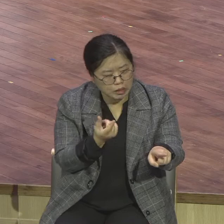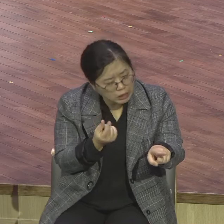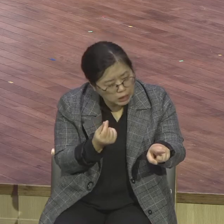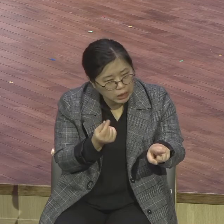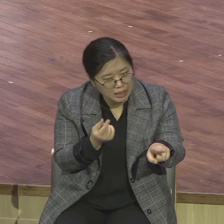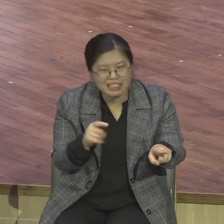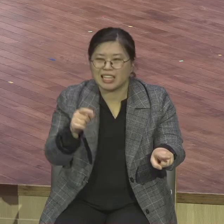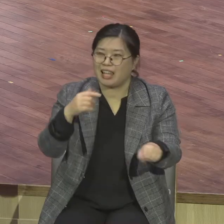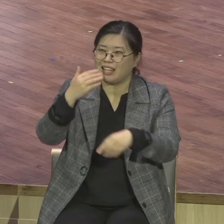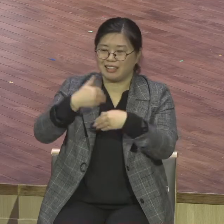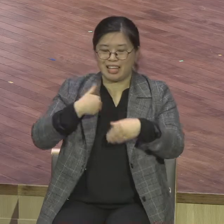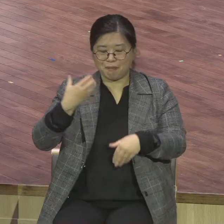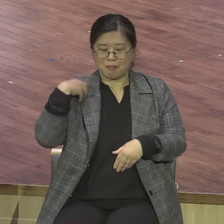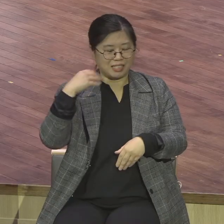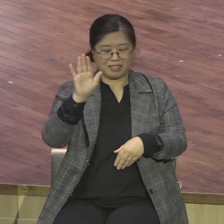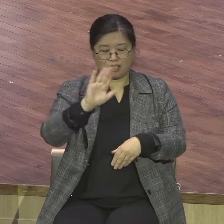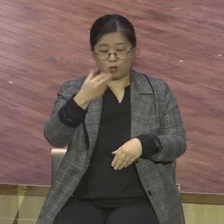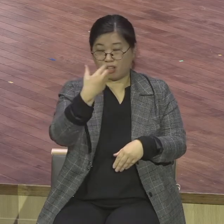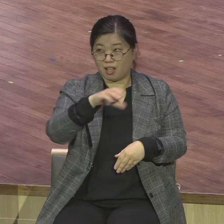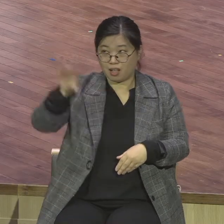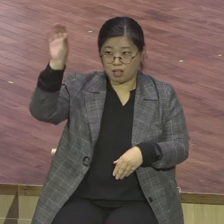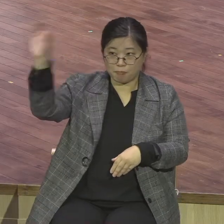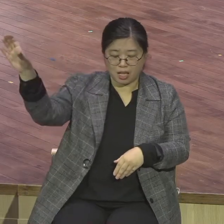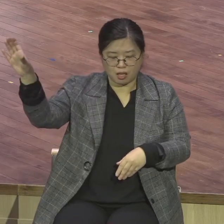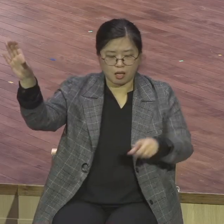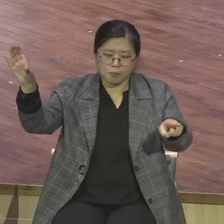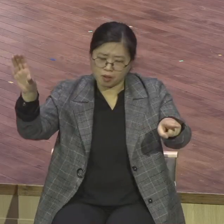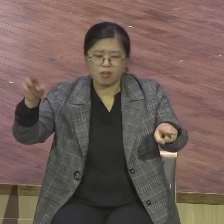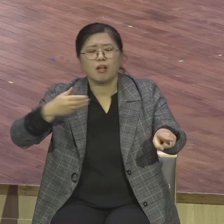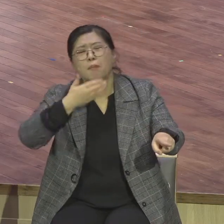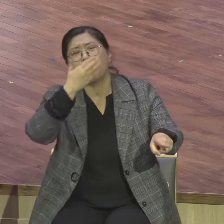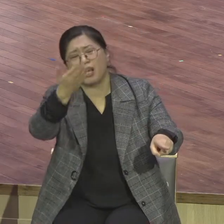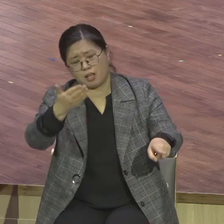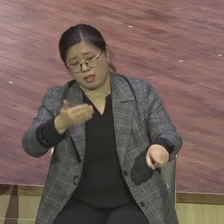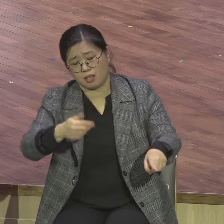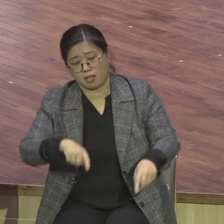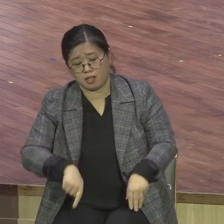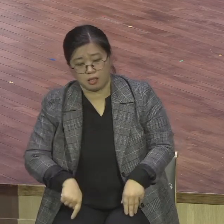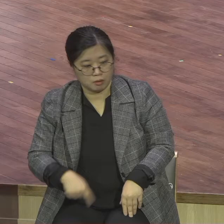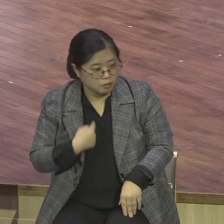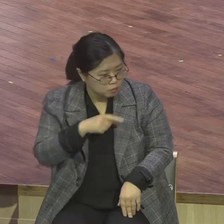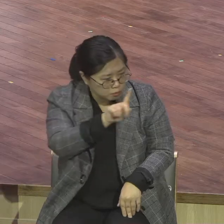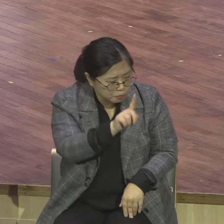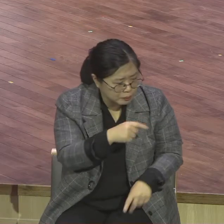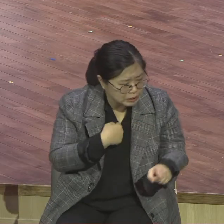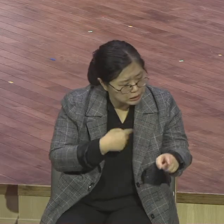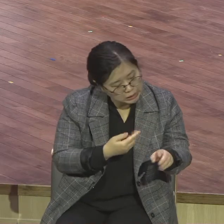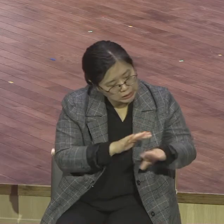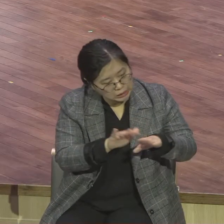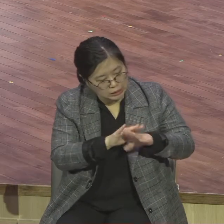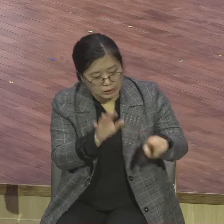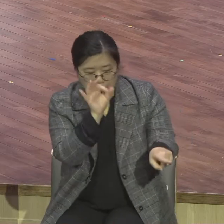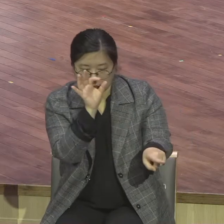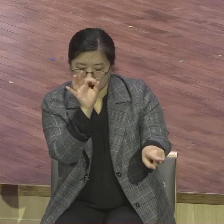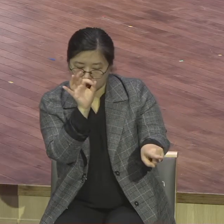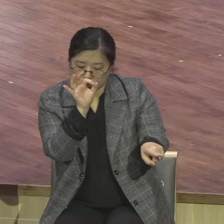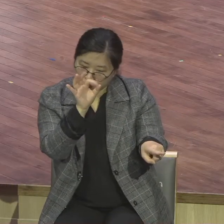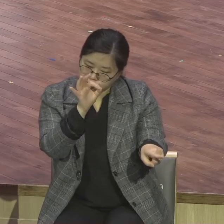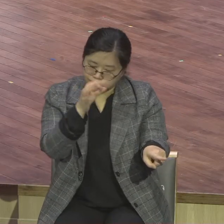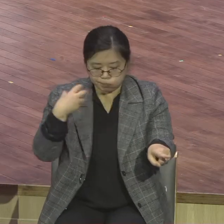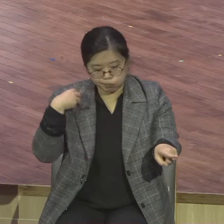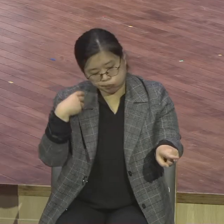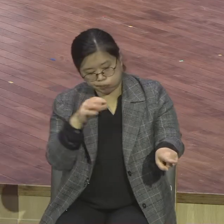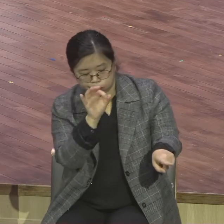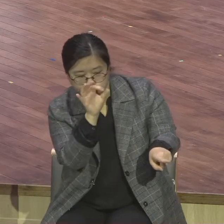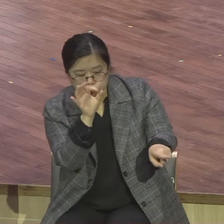믿고 지금 나와 예배하는 겁니다. 절대 불가능입니다. 세상에서 우리 이길 수 없어요. 세상 사람들 방법